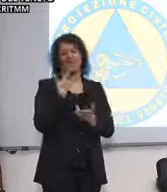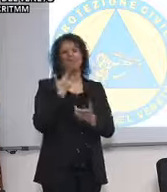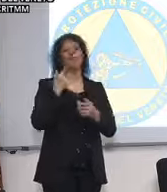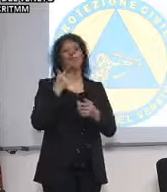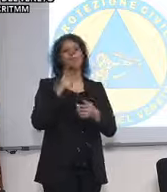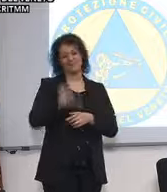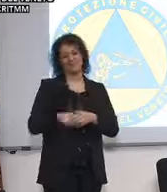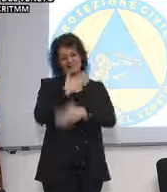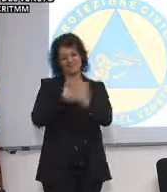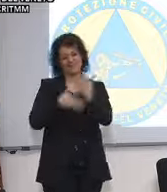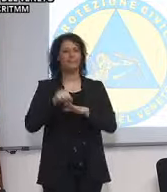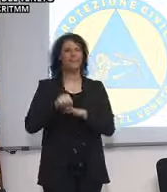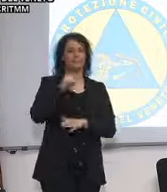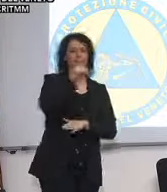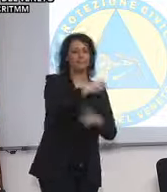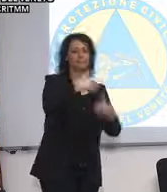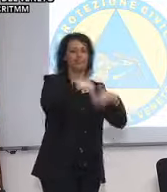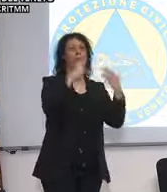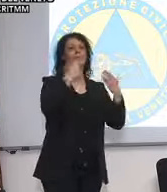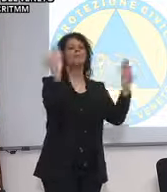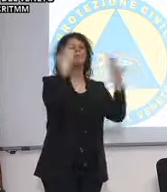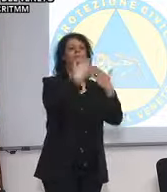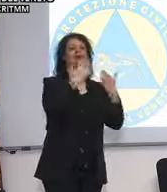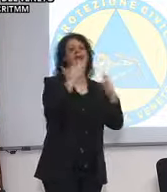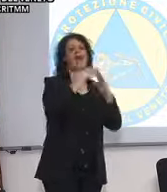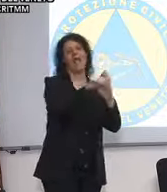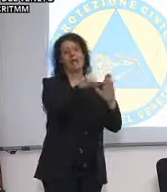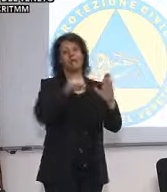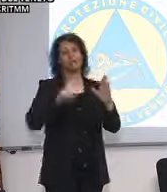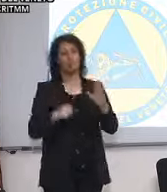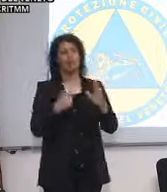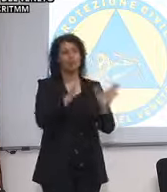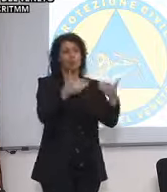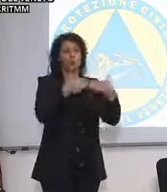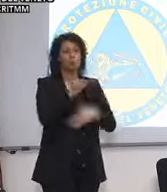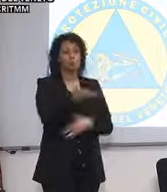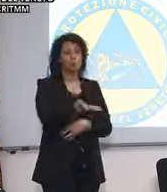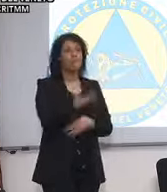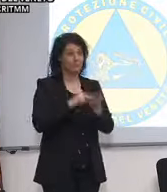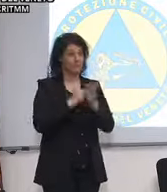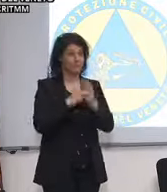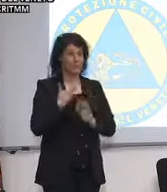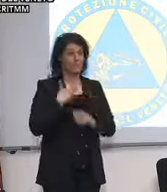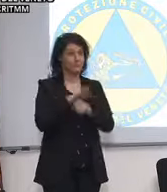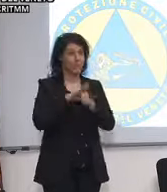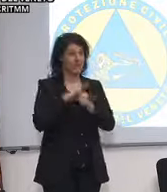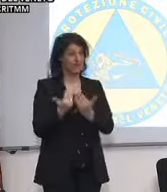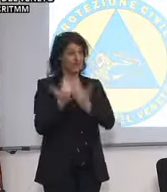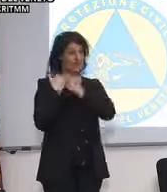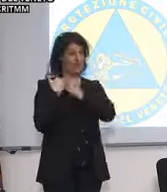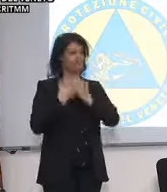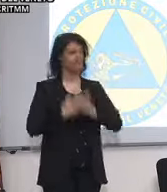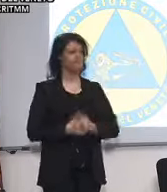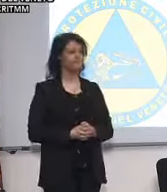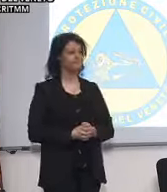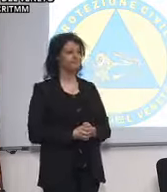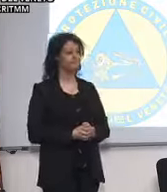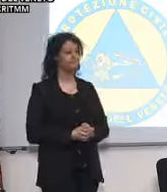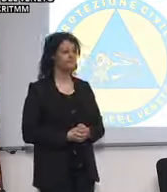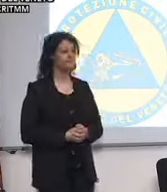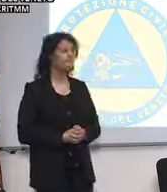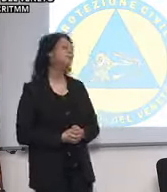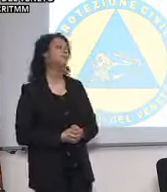e poi tornano a casa la sera. Io avrei un po' di domande, cioè un po', io ne avrei una